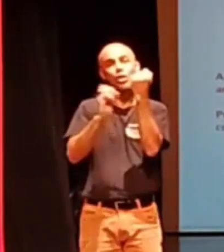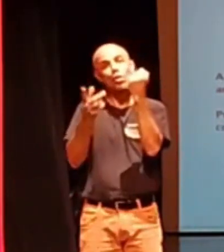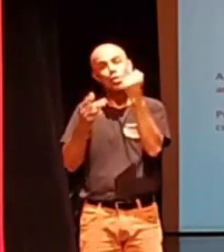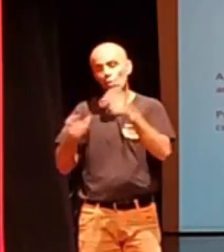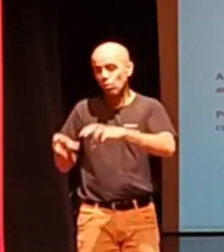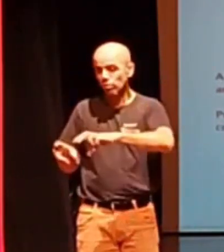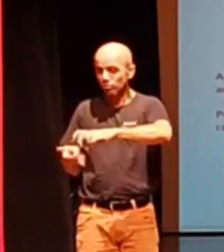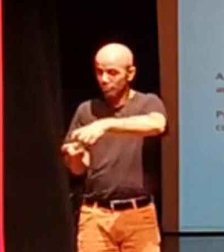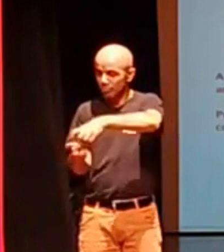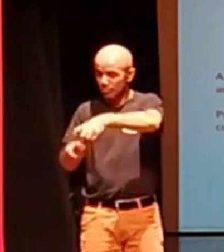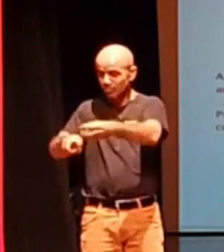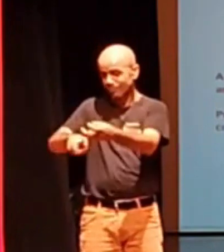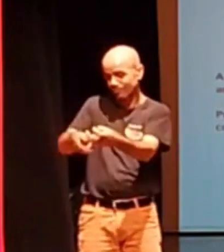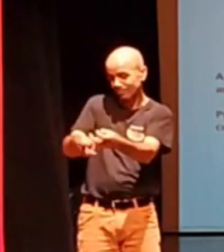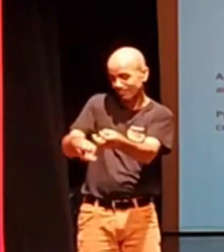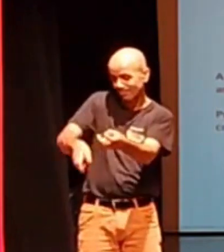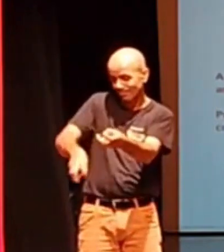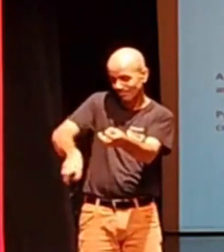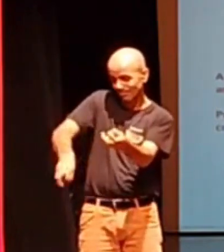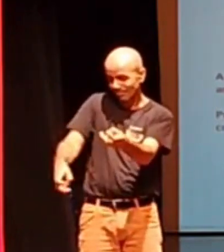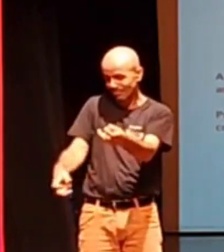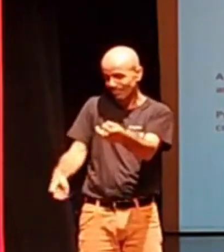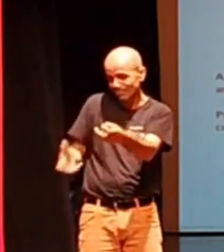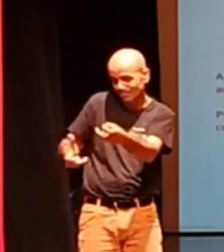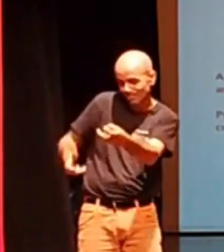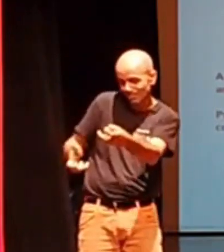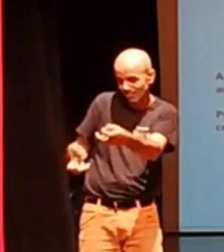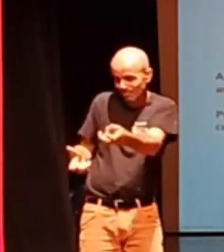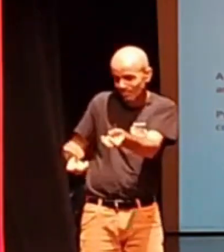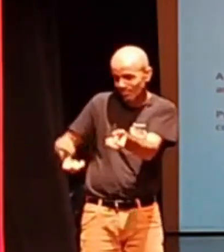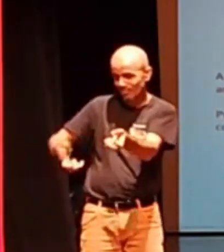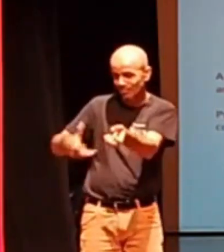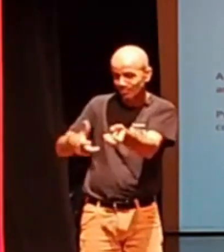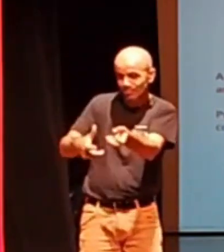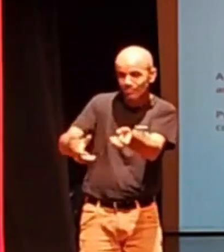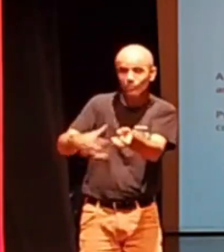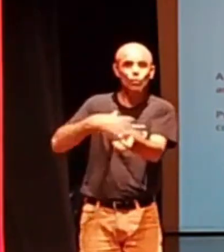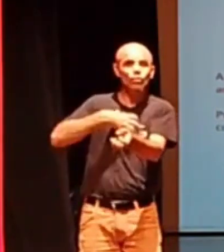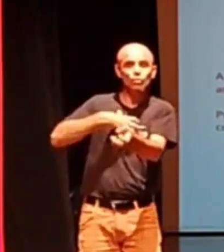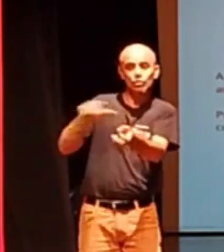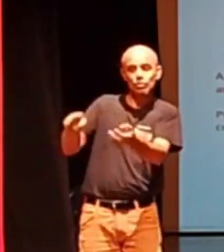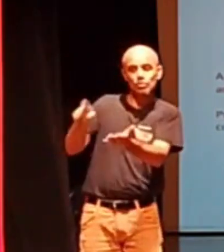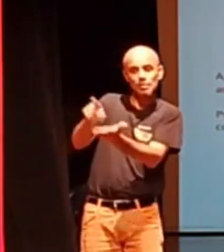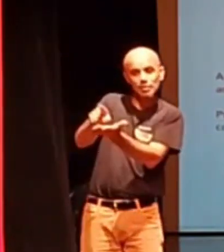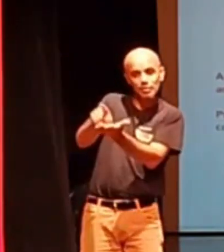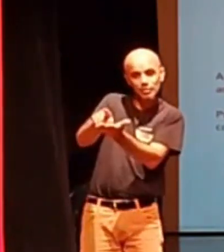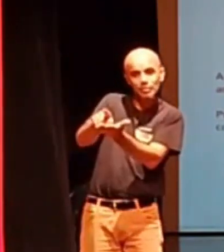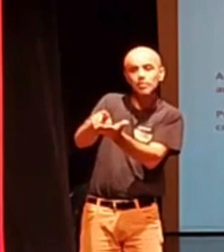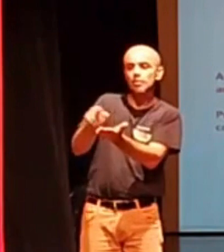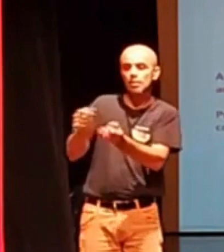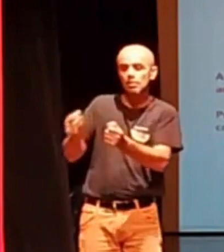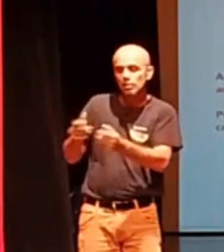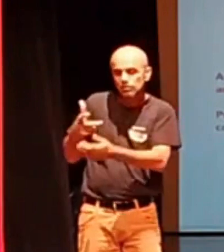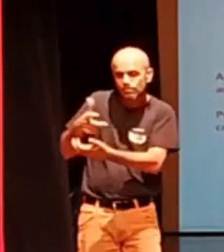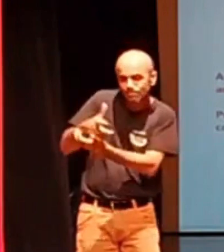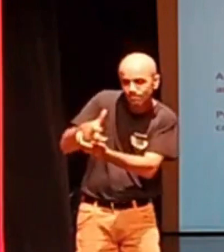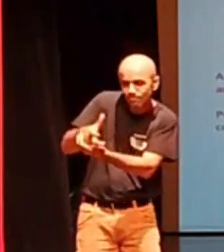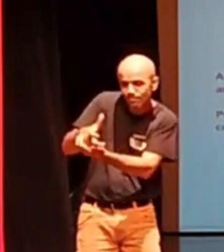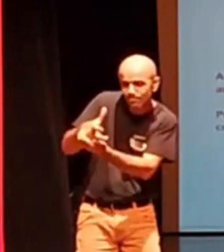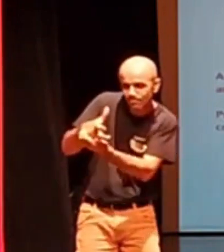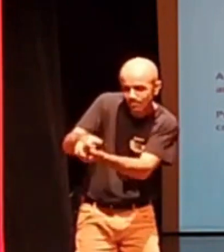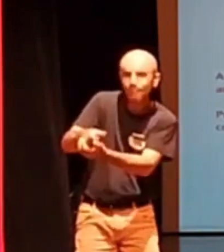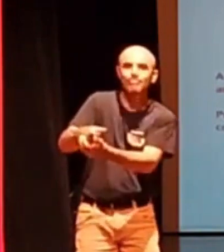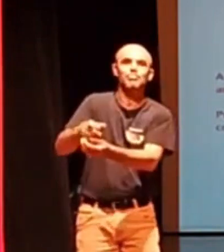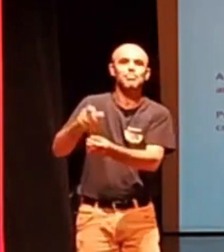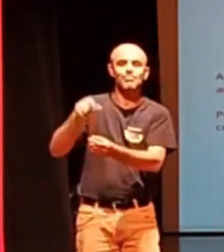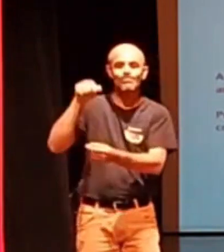ajudar no posicionamento dessa coluna, na rotação, na maneira com que a paciente fica, para esse anestesista conseguir achar o local certo para